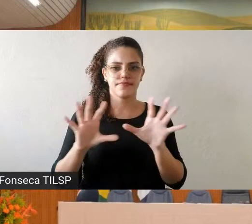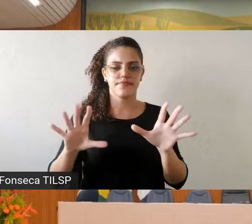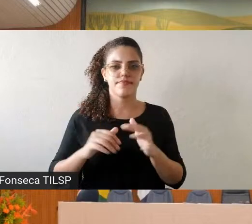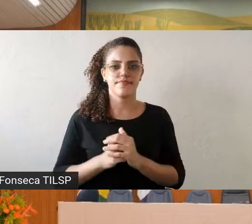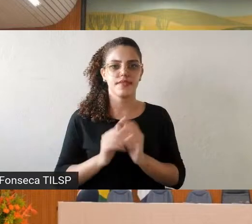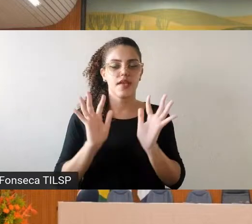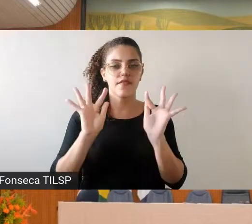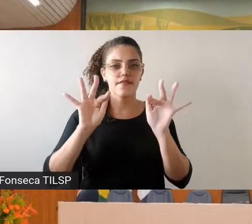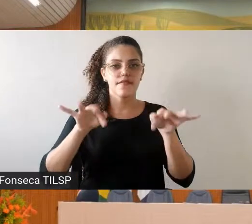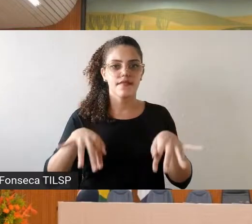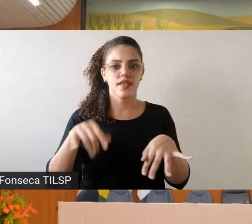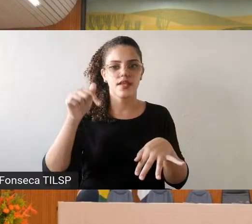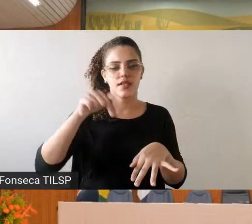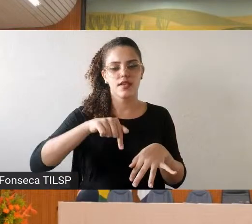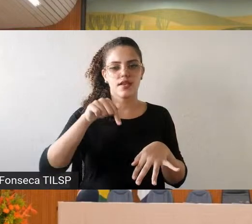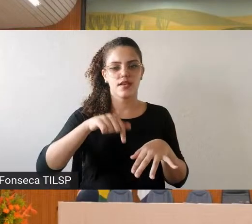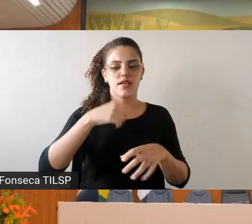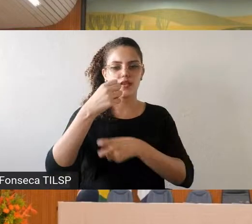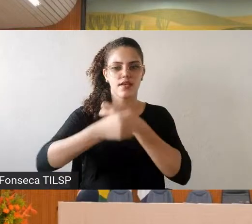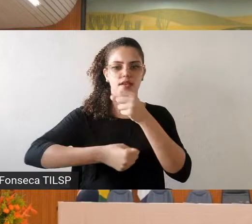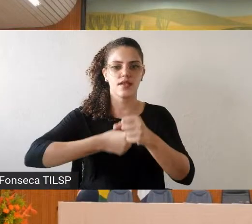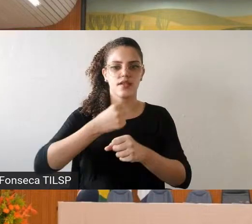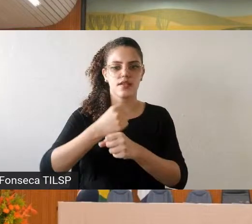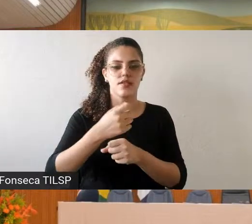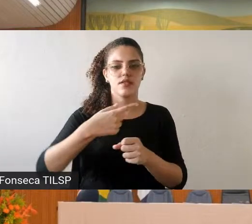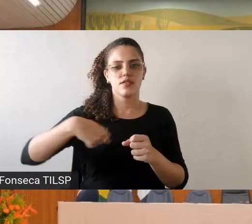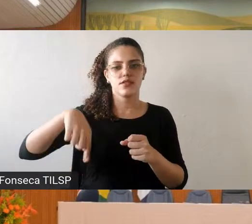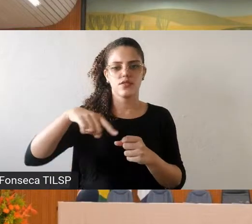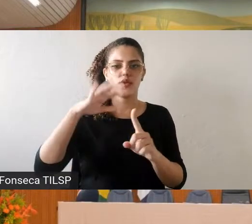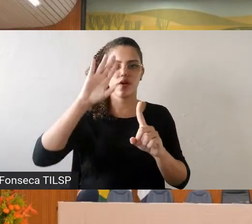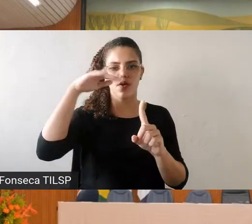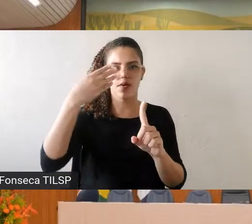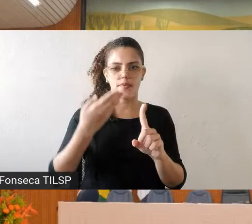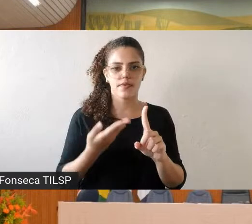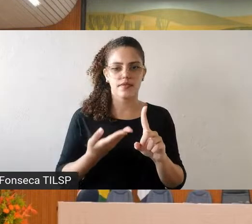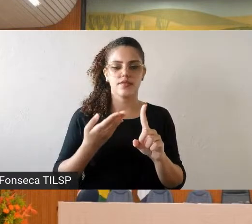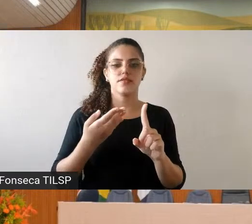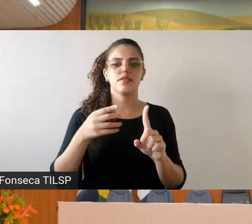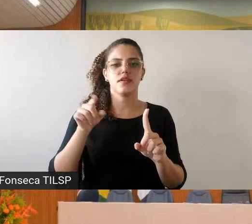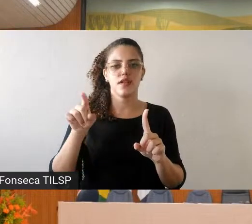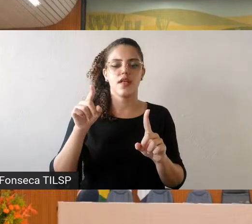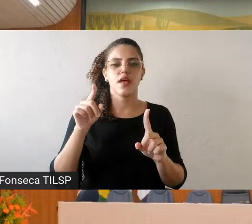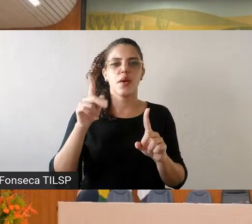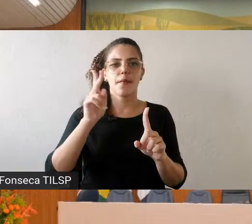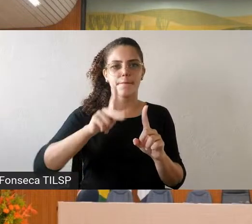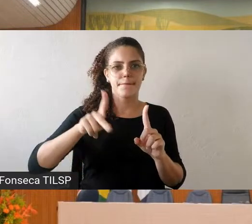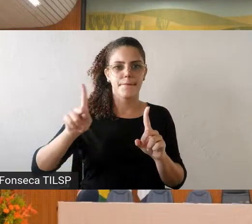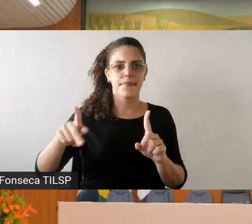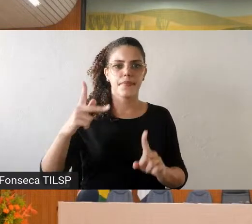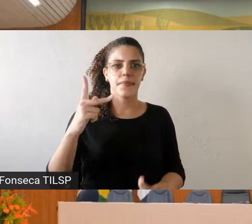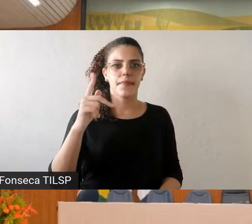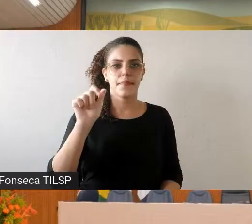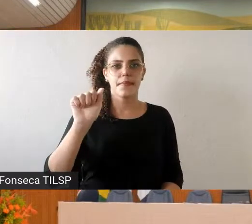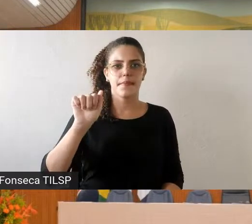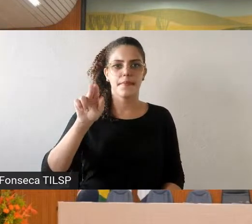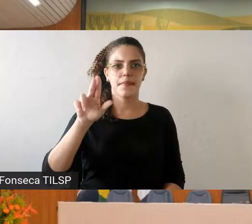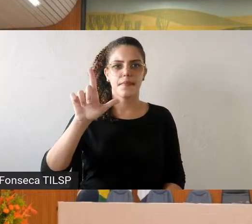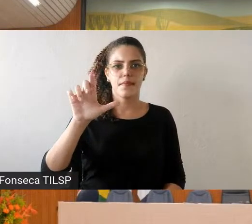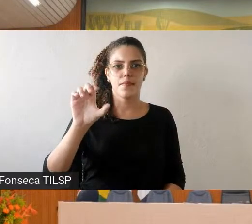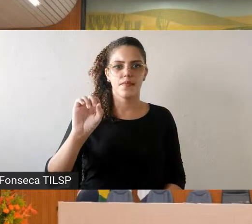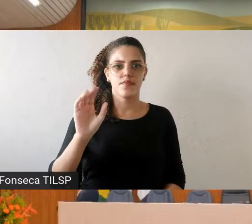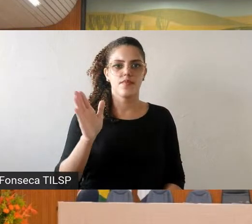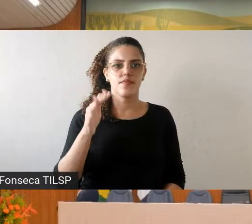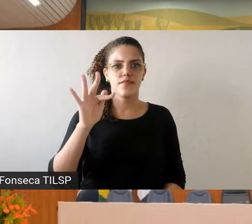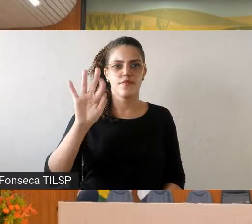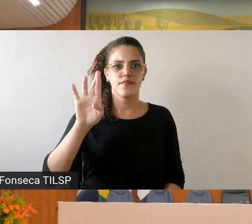estamos homenageando o patrono da educação brasileira, o professor Paulo Freire, pernambucano, recifense, que esse ano está